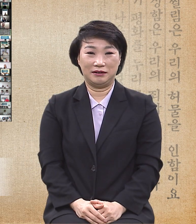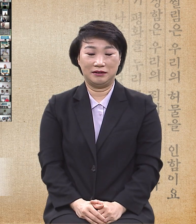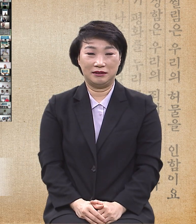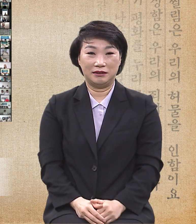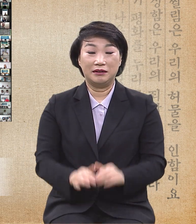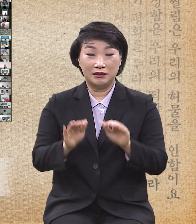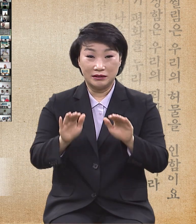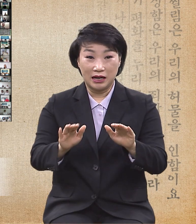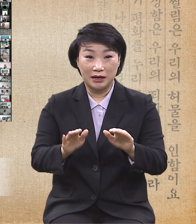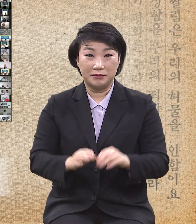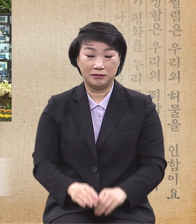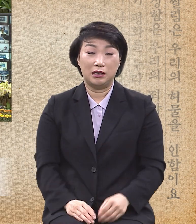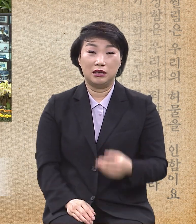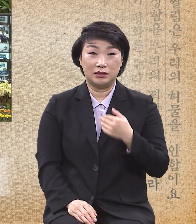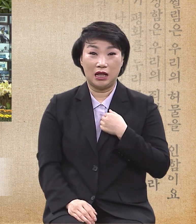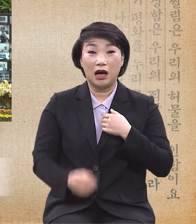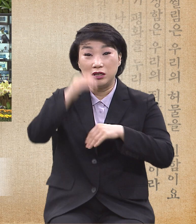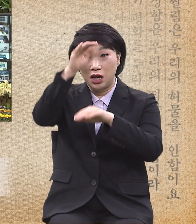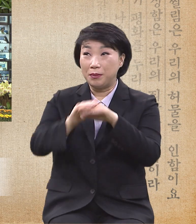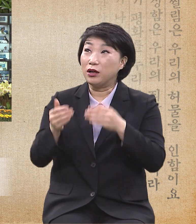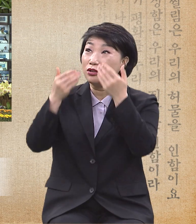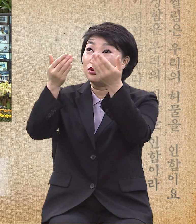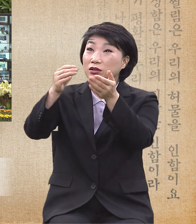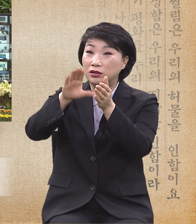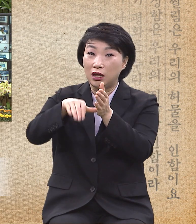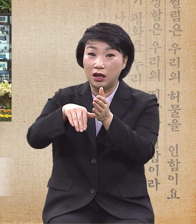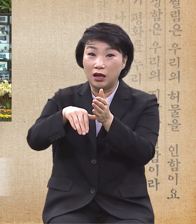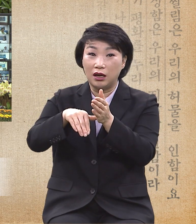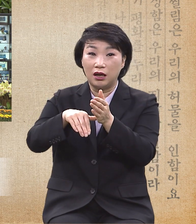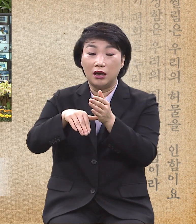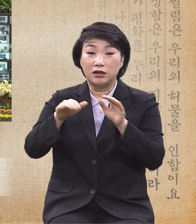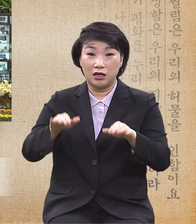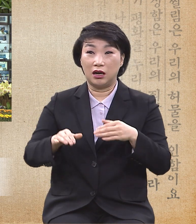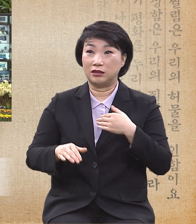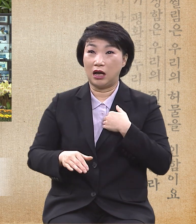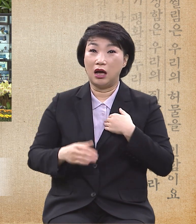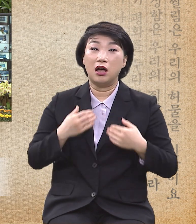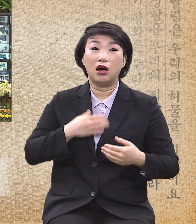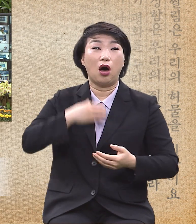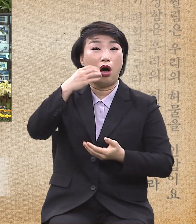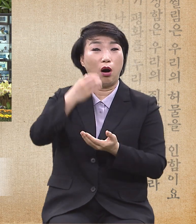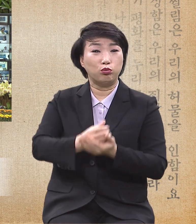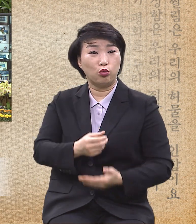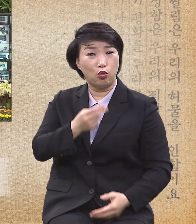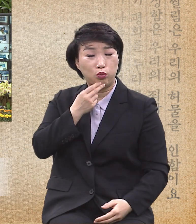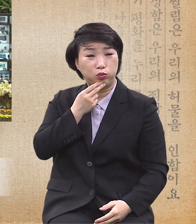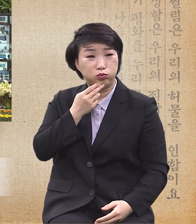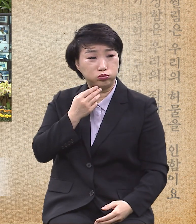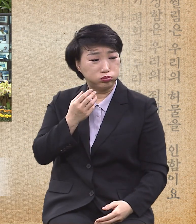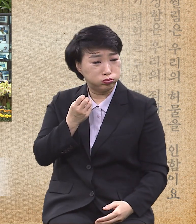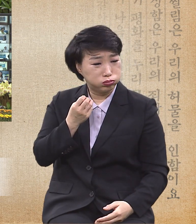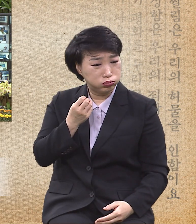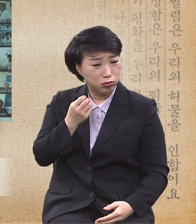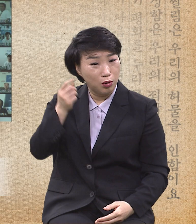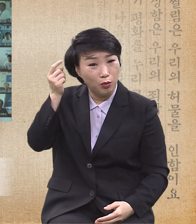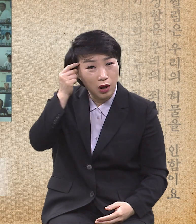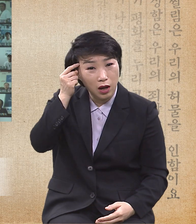그러니까 보세요. 내가 예배 드리는데 나의 감동이 없어. 무슨